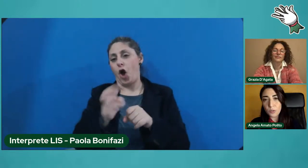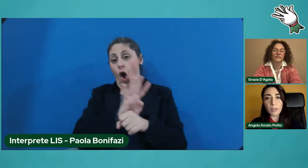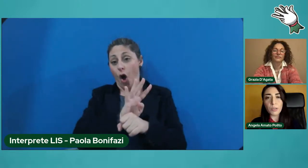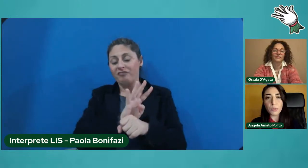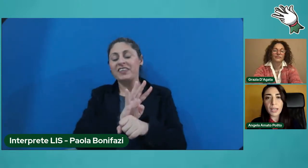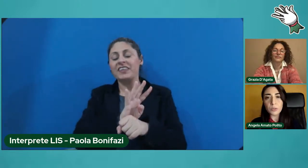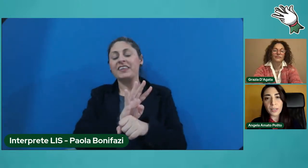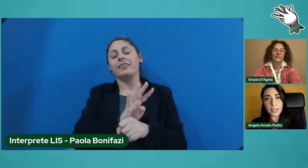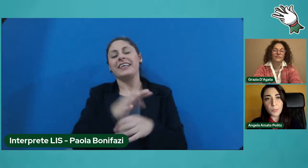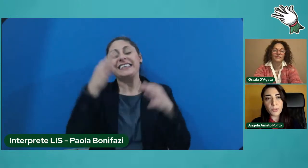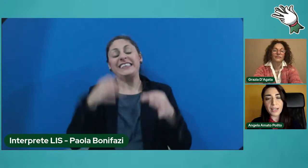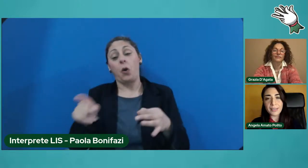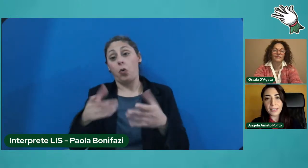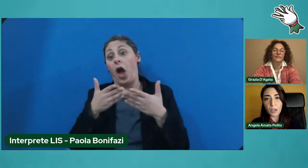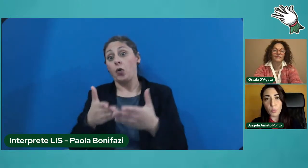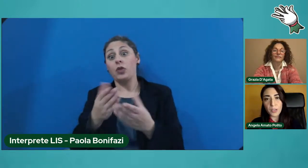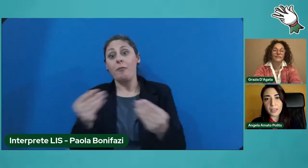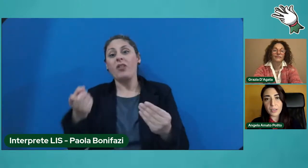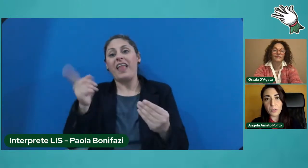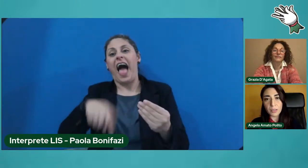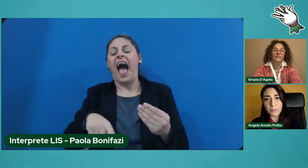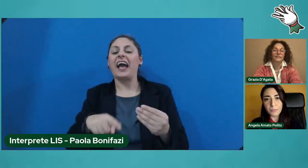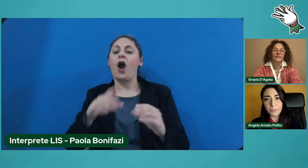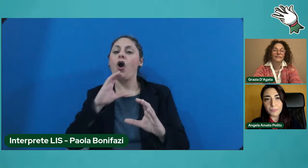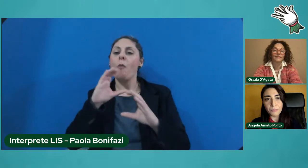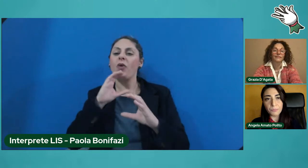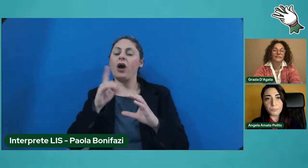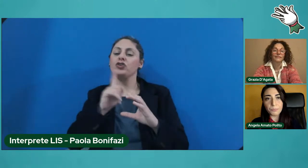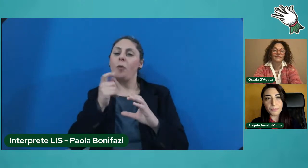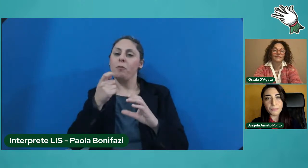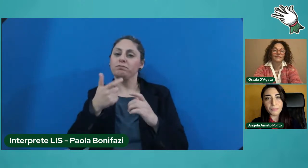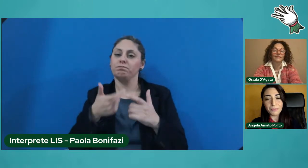sta aiutando tanto anche a sbloccarsi nella comunicazione.